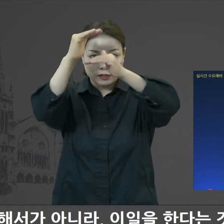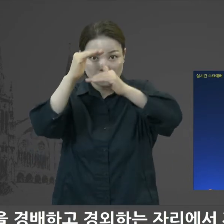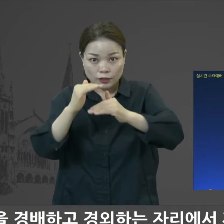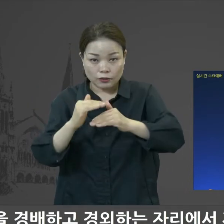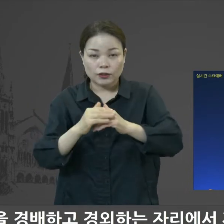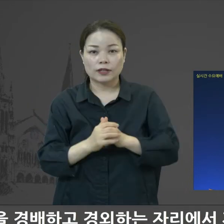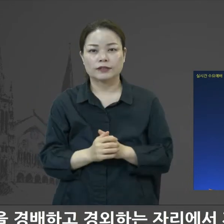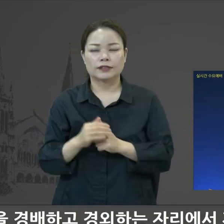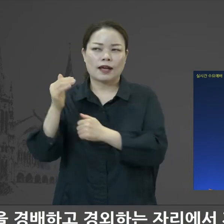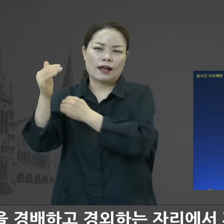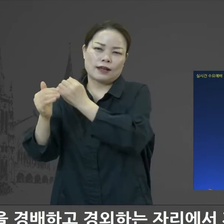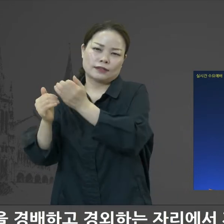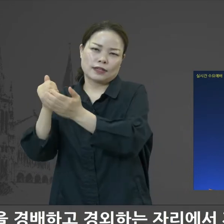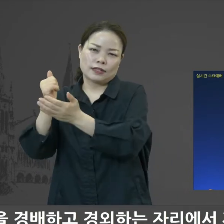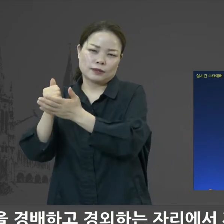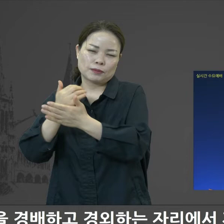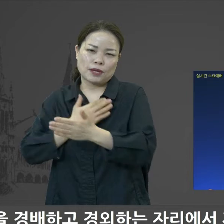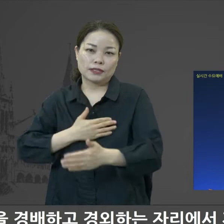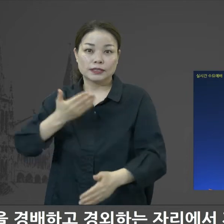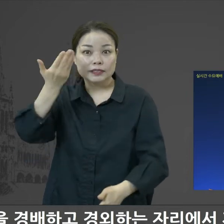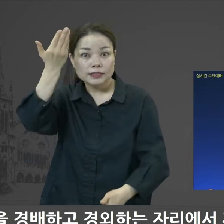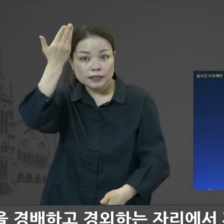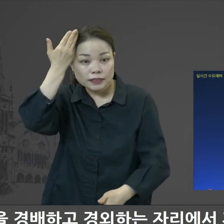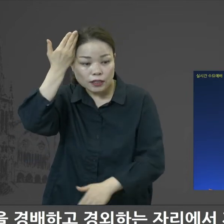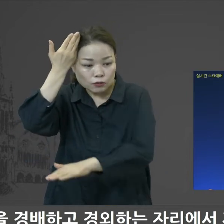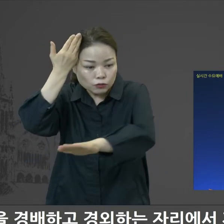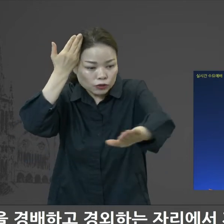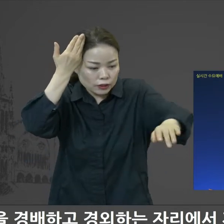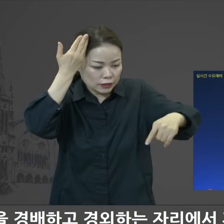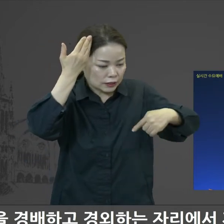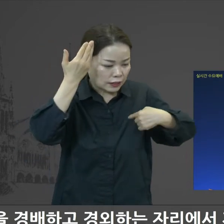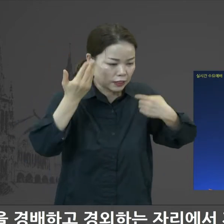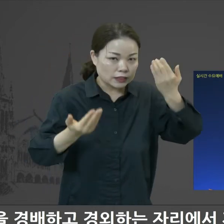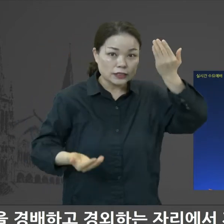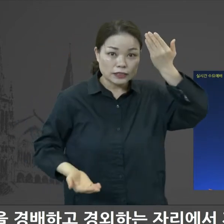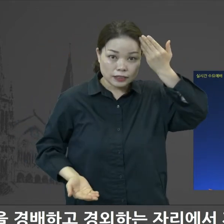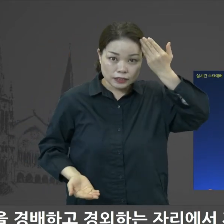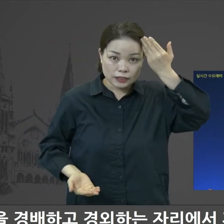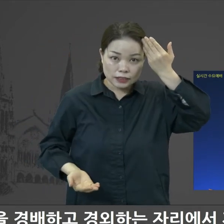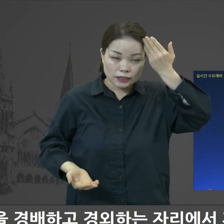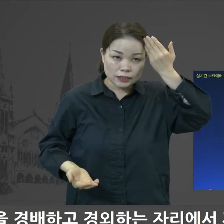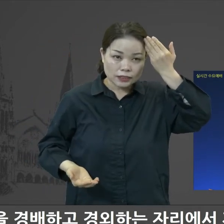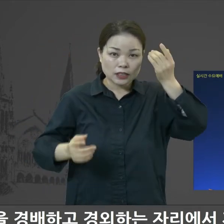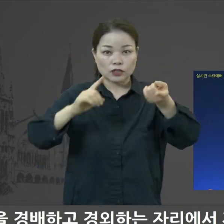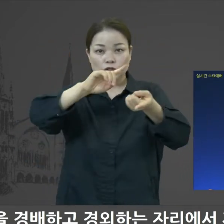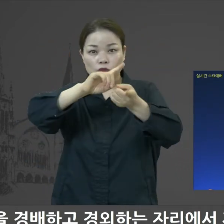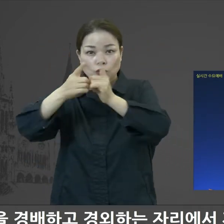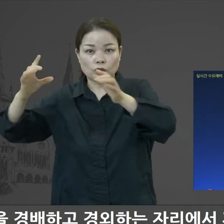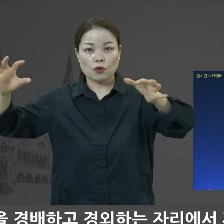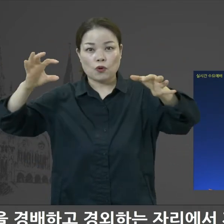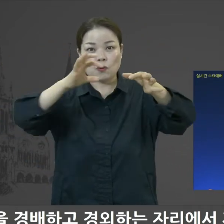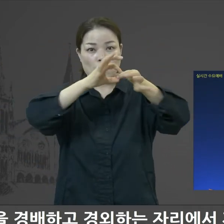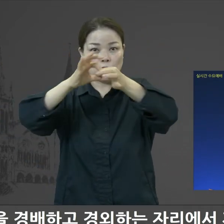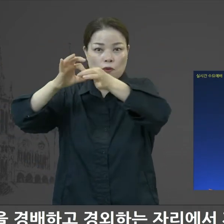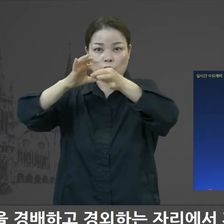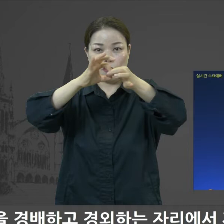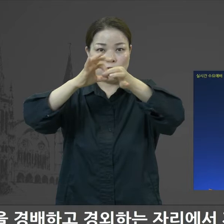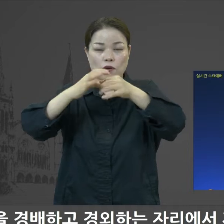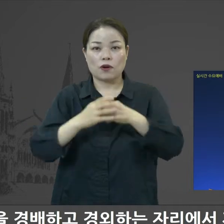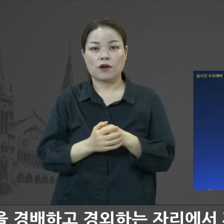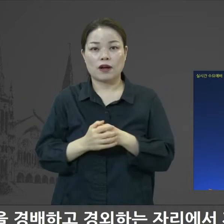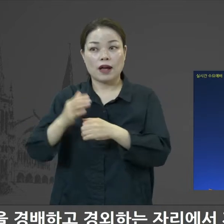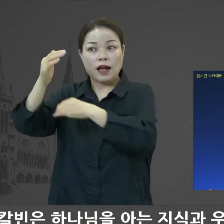다룹니다. 하나님을 아는 지식과 우리 자신을 아는 지식이 서로 연결되어 있다.